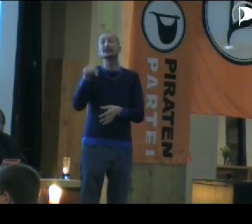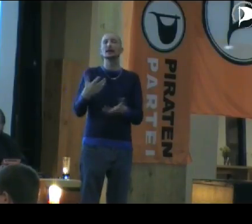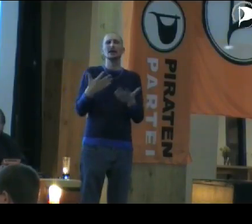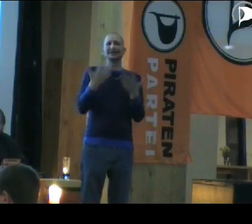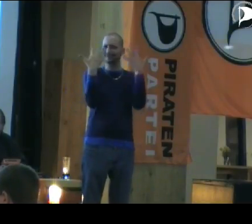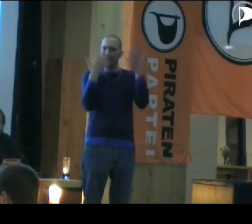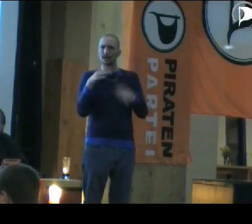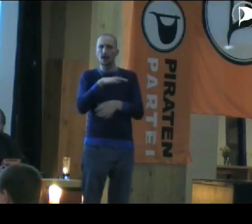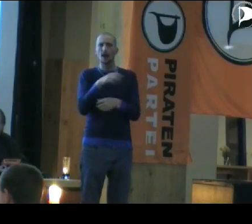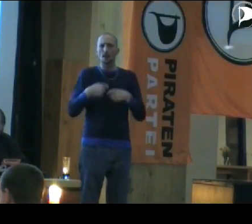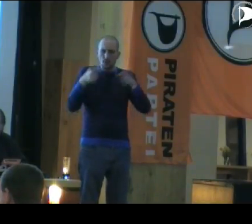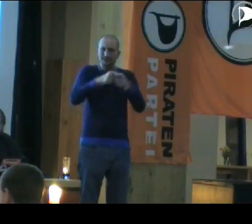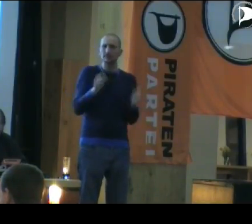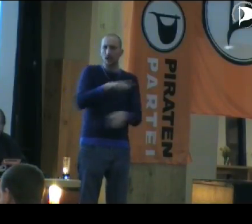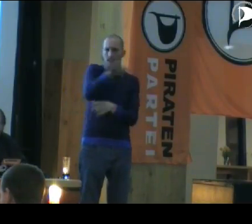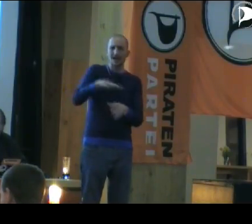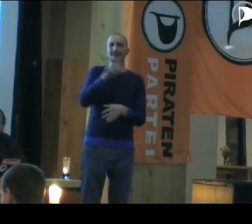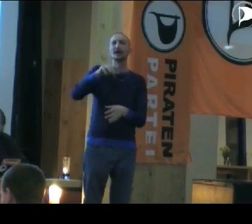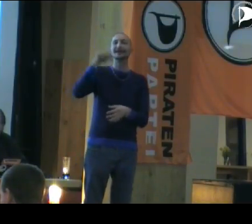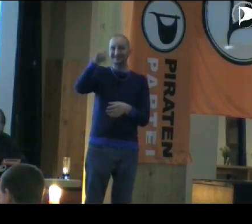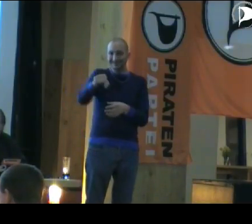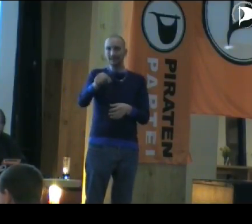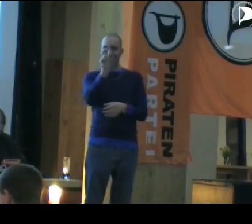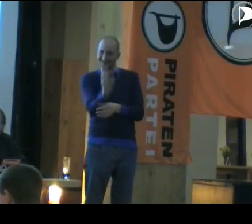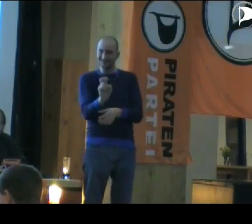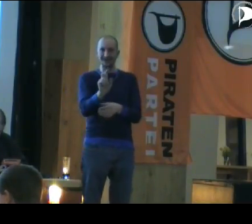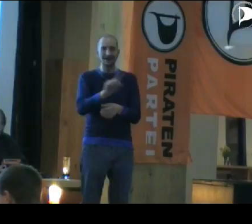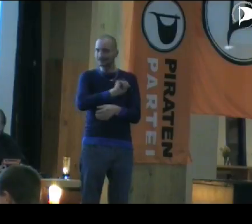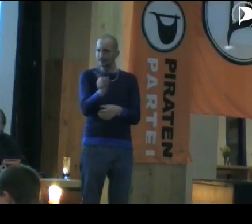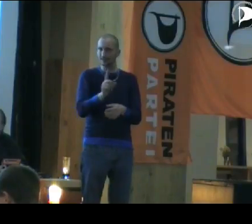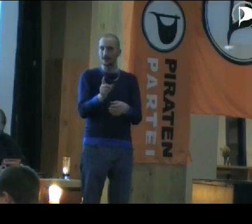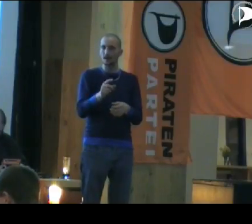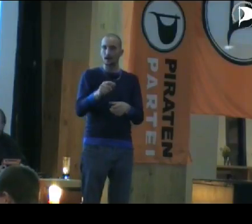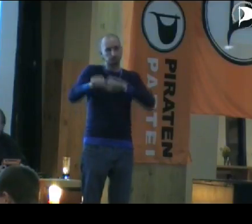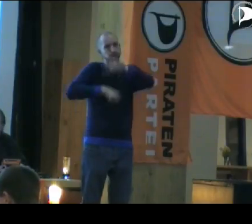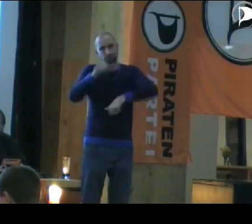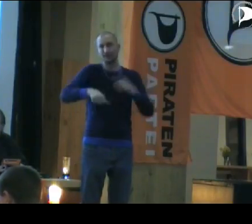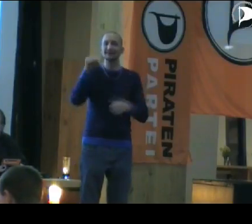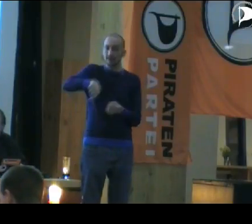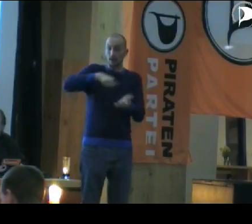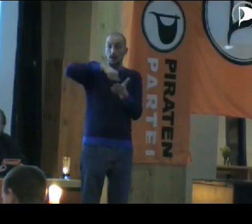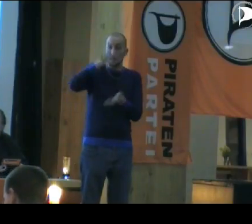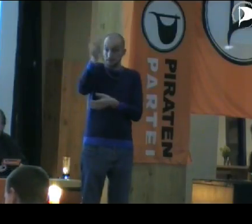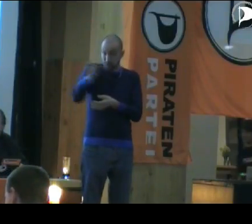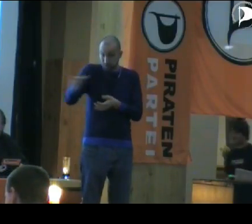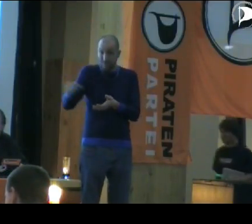oder auch das herrliche sind sie keine personal dauerhaft spenden zusammen teilte zahl des personals